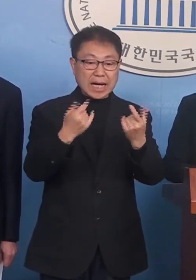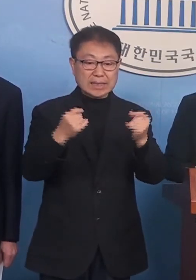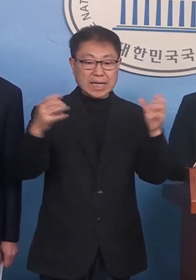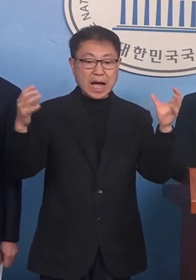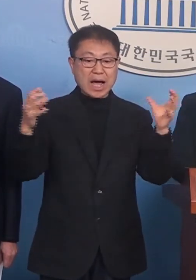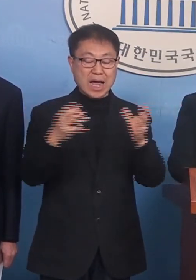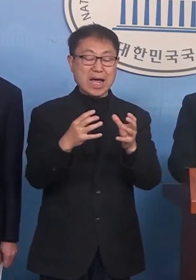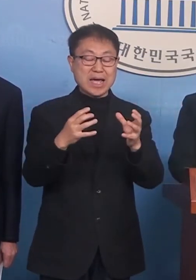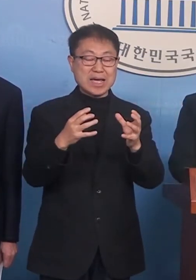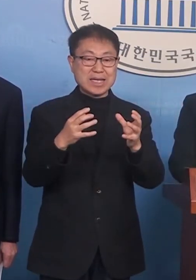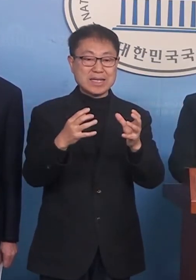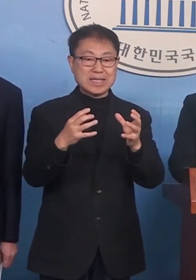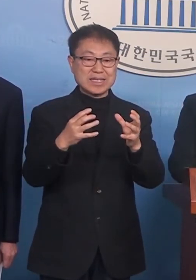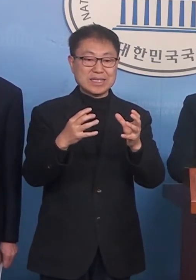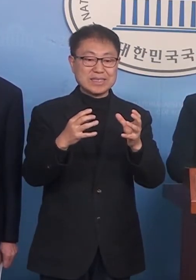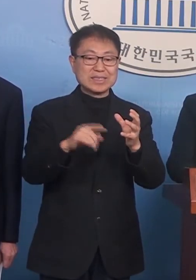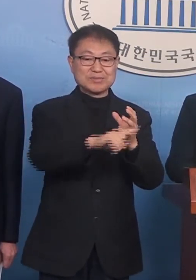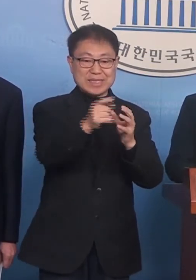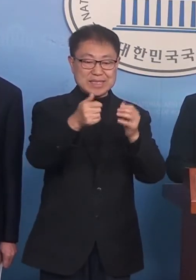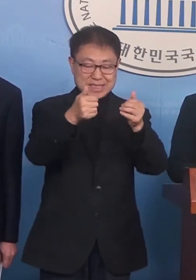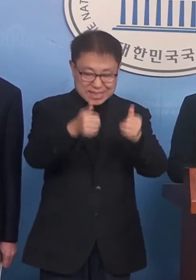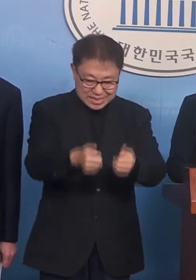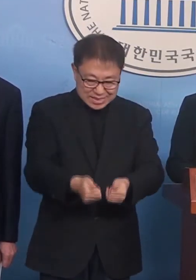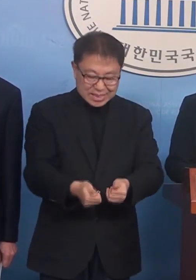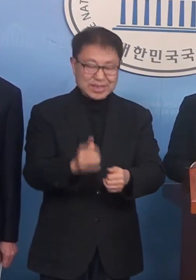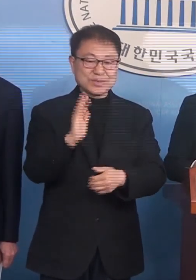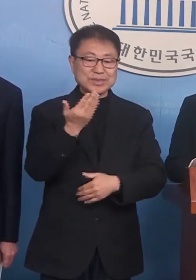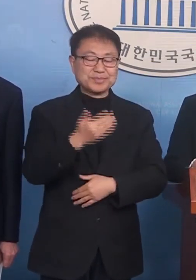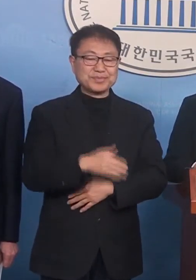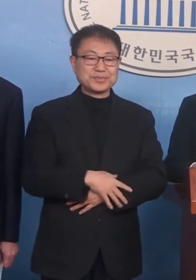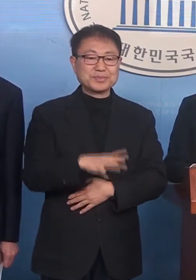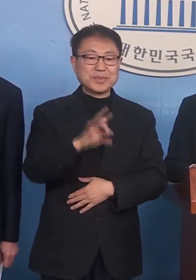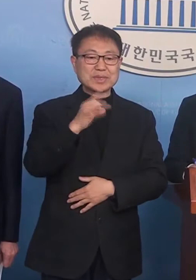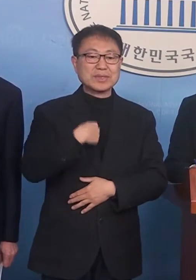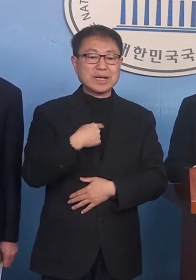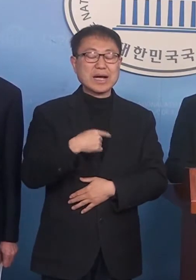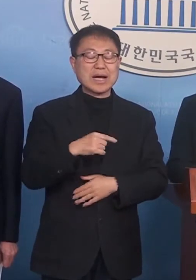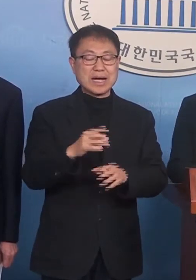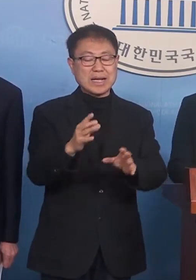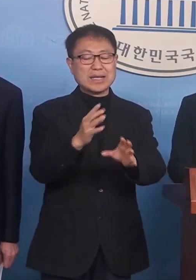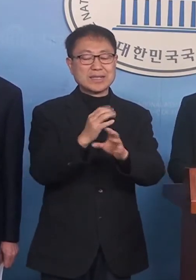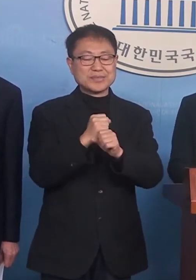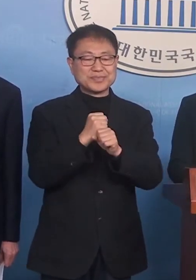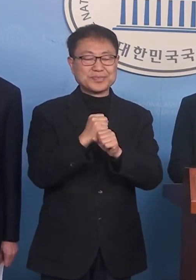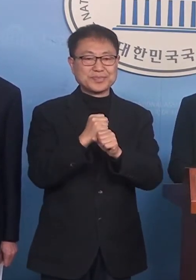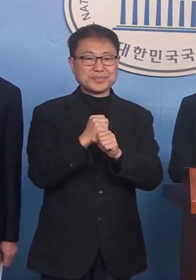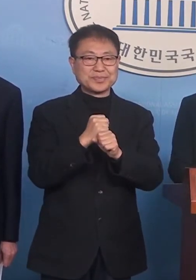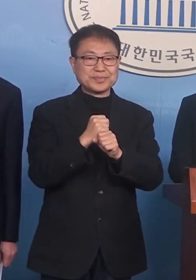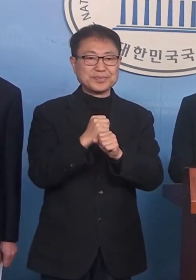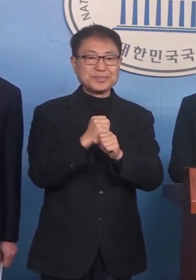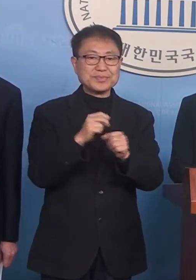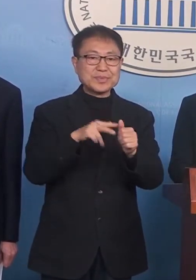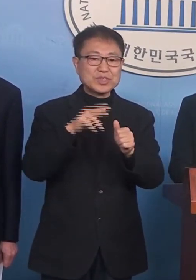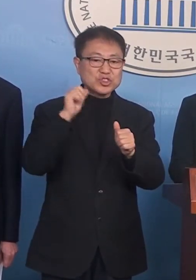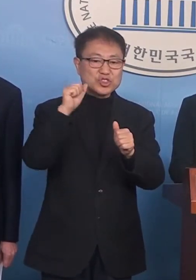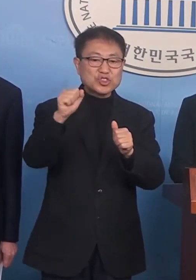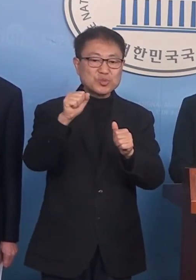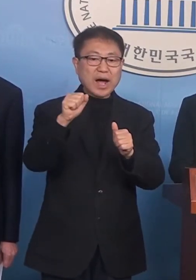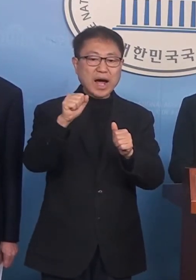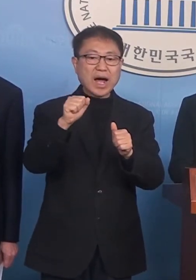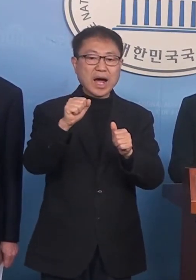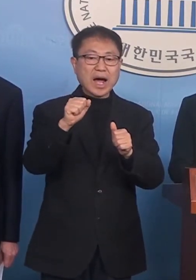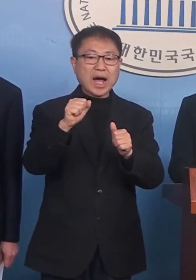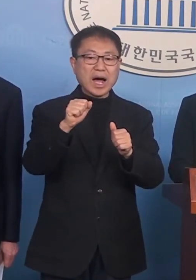함께 국민들께 인사드리게 됐습니다. 먼저 제가 간략하게 출마